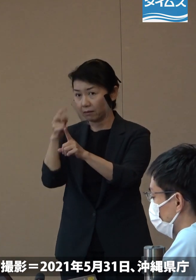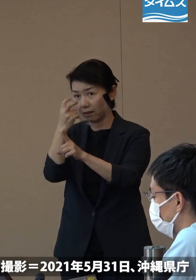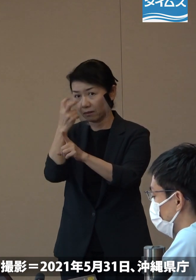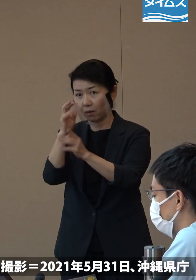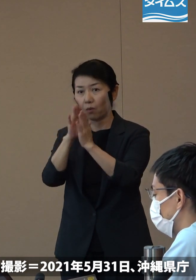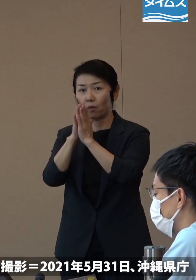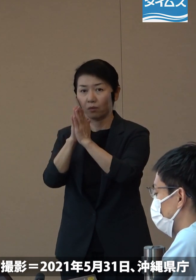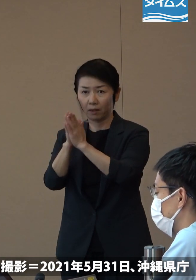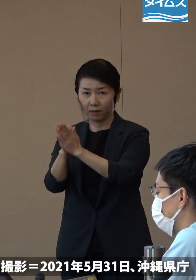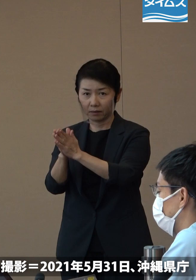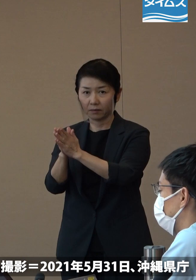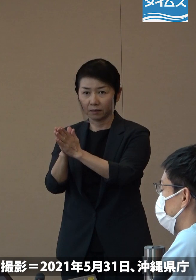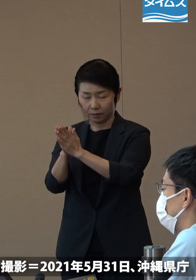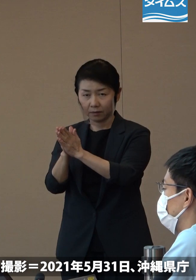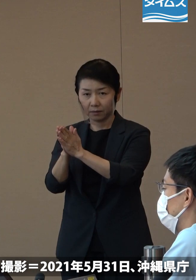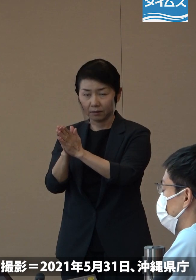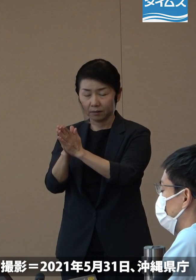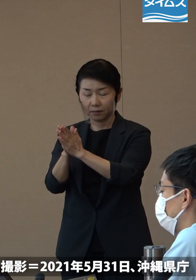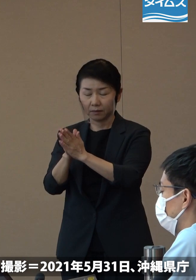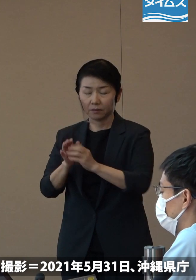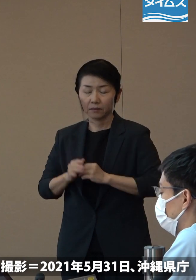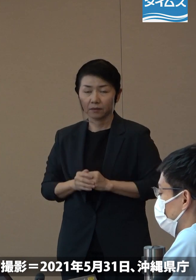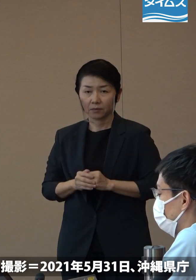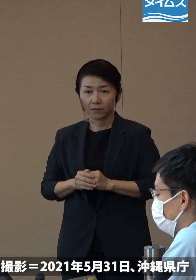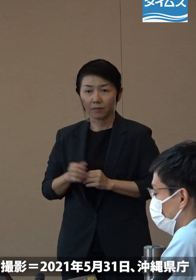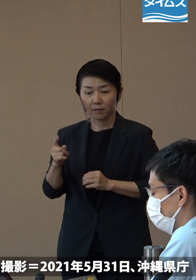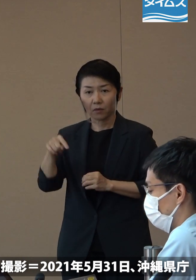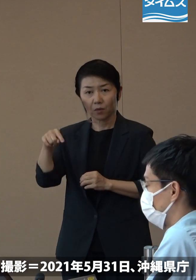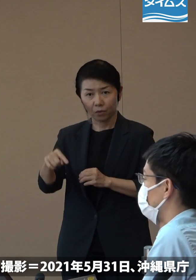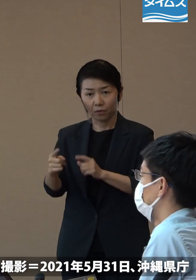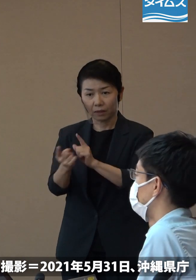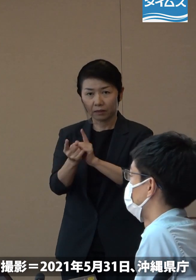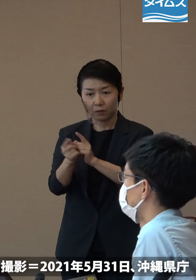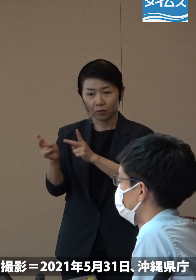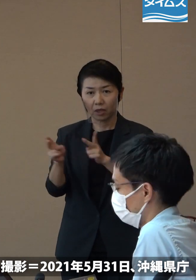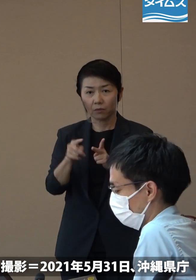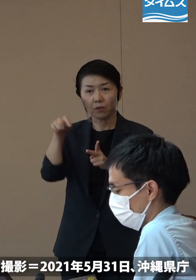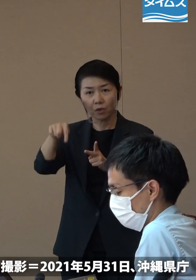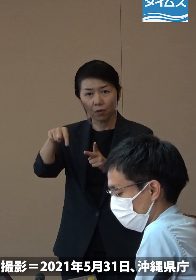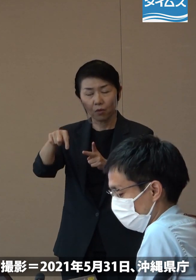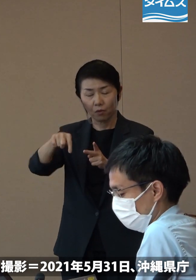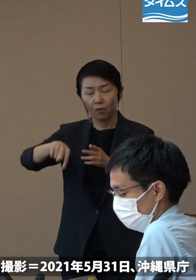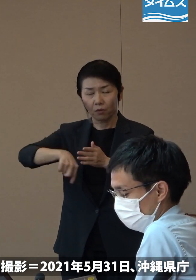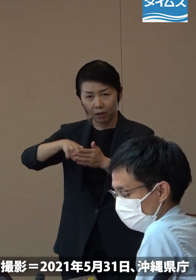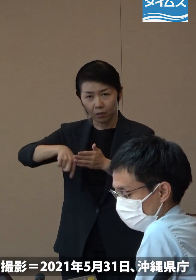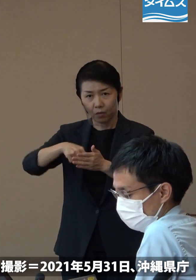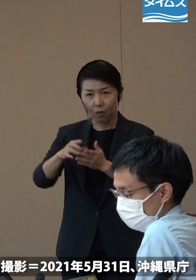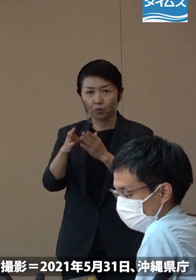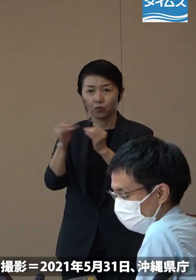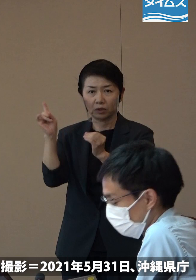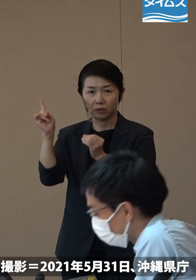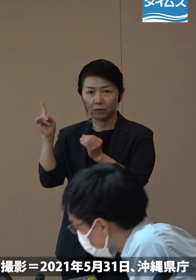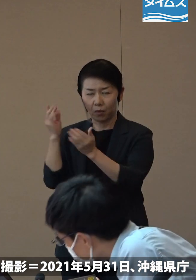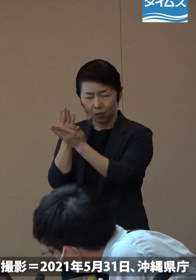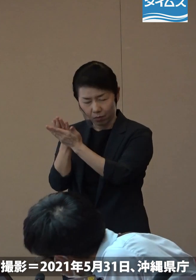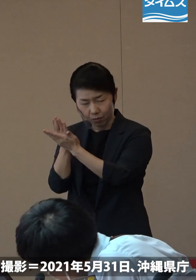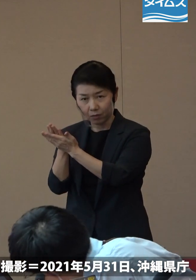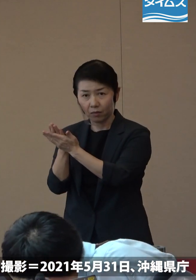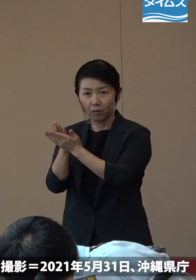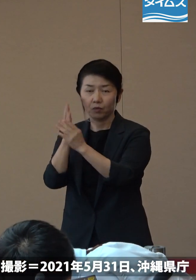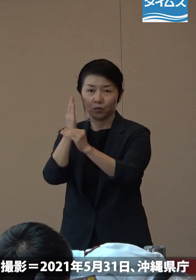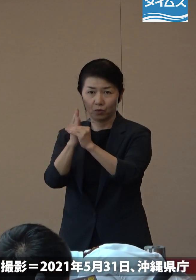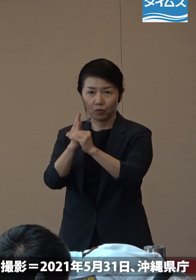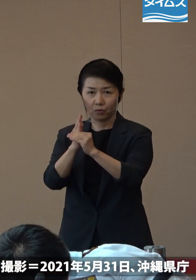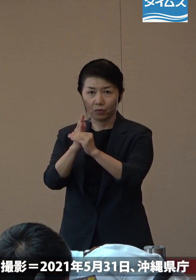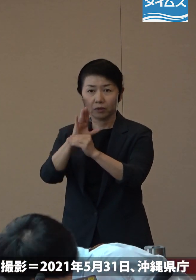などの受検を者に求めるとともに、この体制の整備を国に強く求めているところですが、や